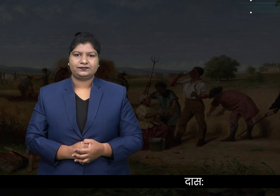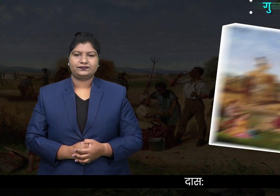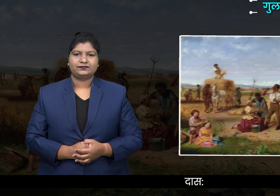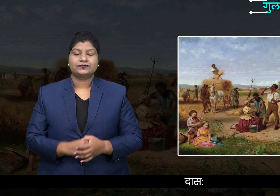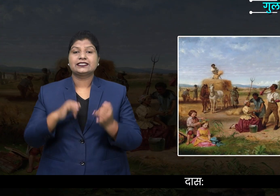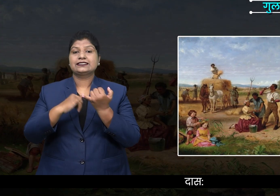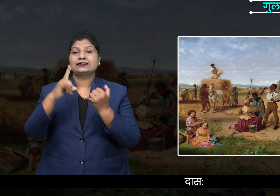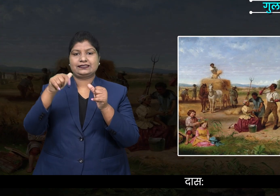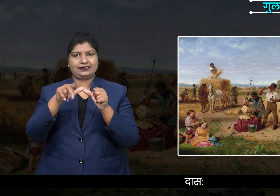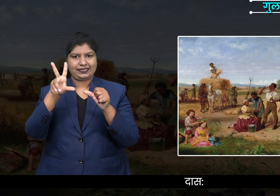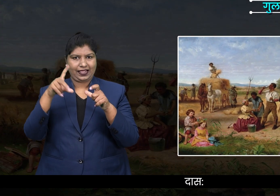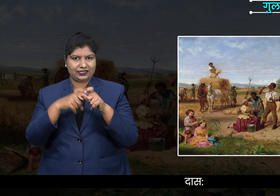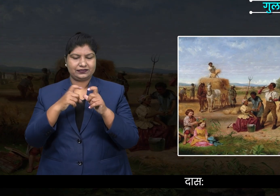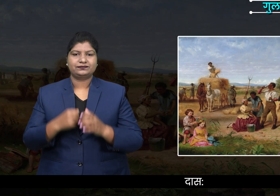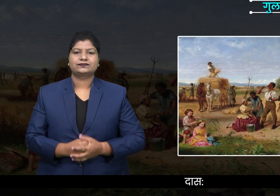दास